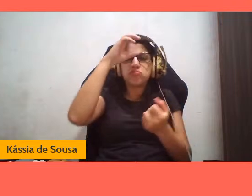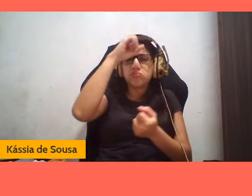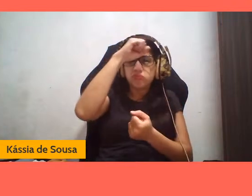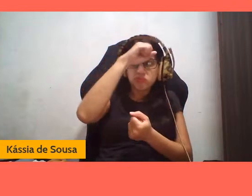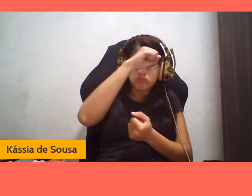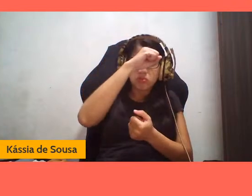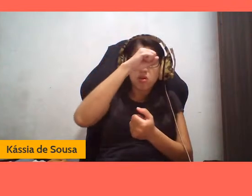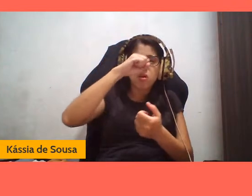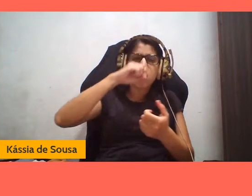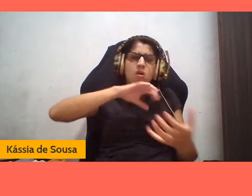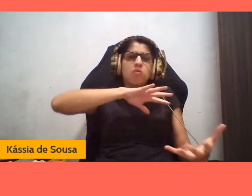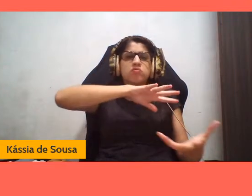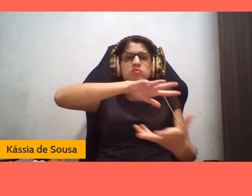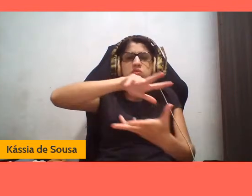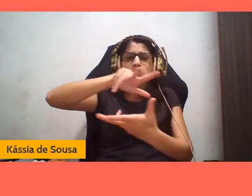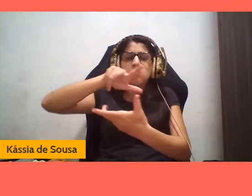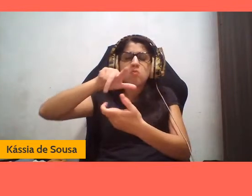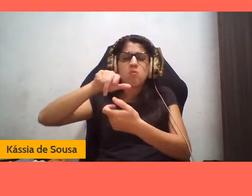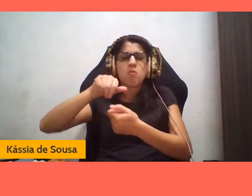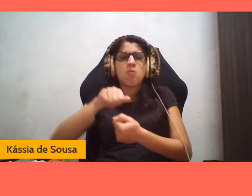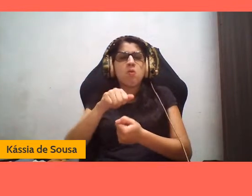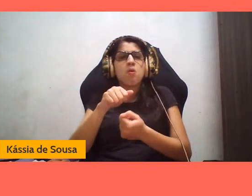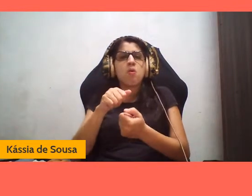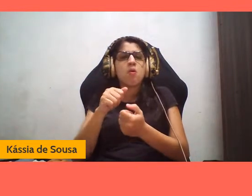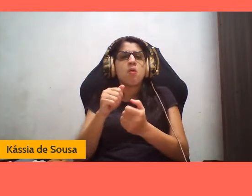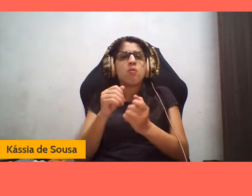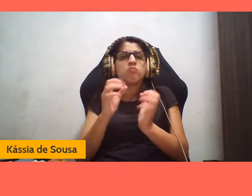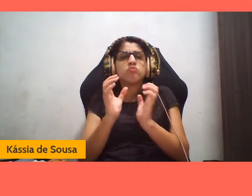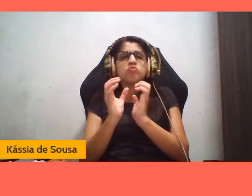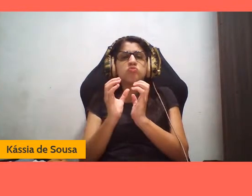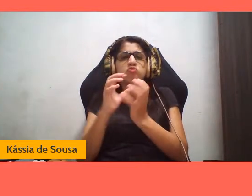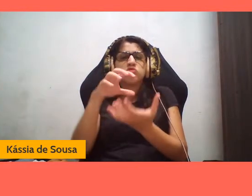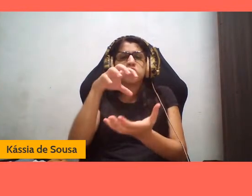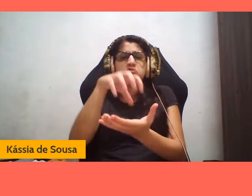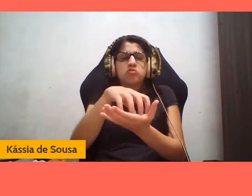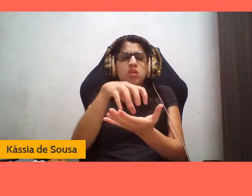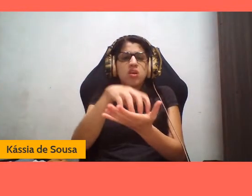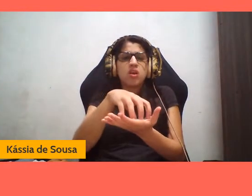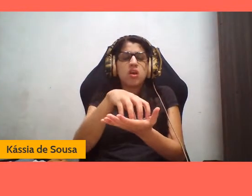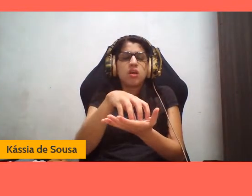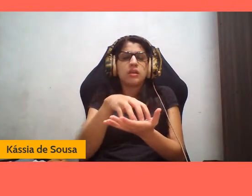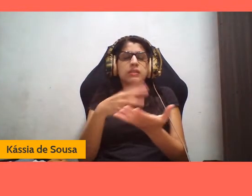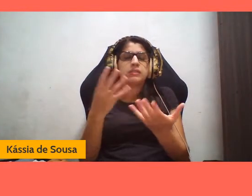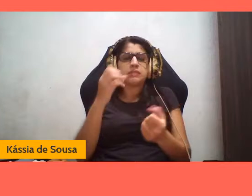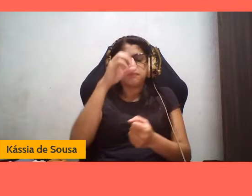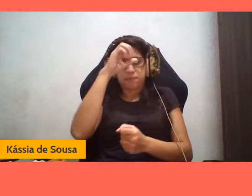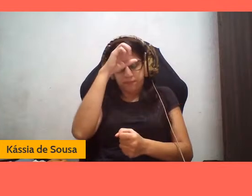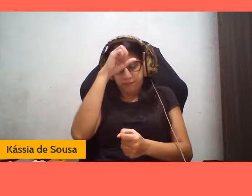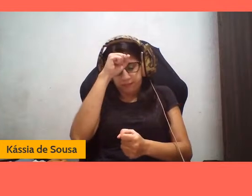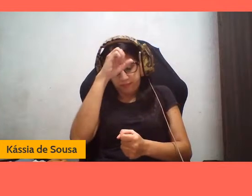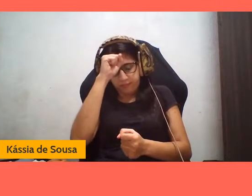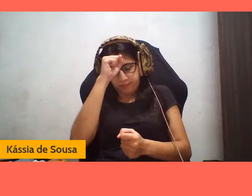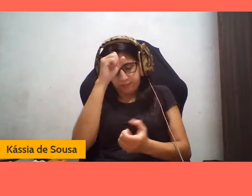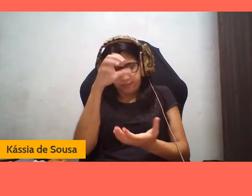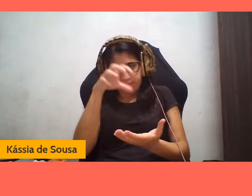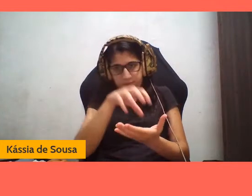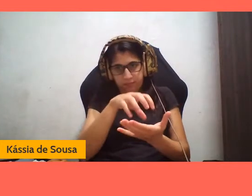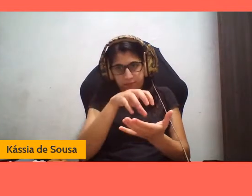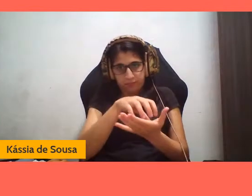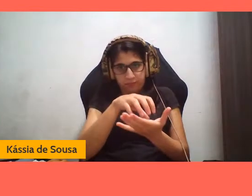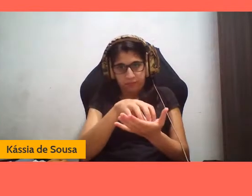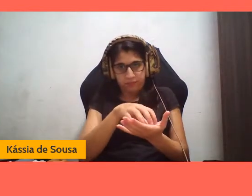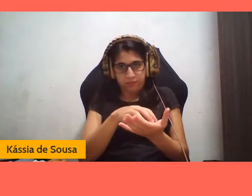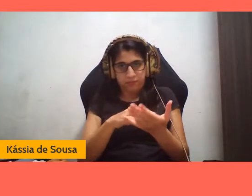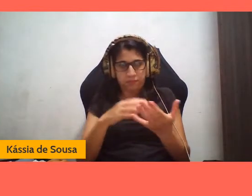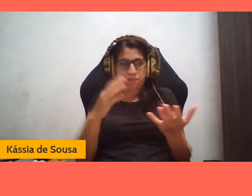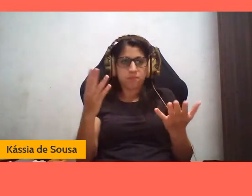uma unidade, e o conhecimento como parte daquela unidade. A